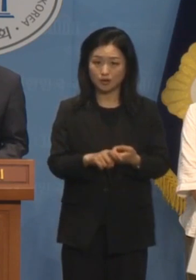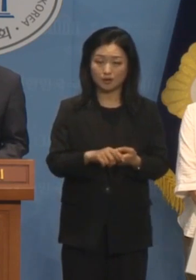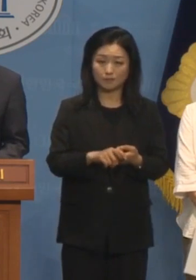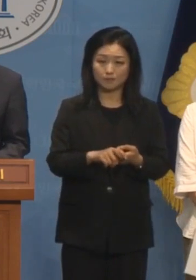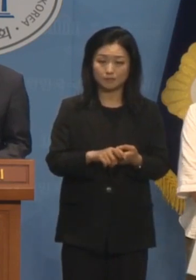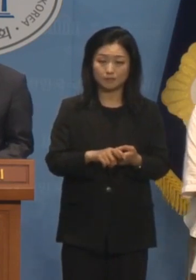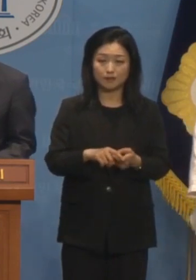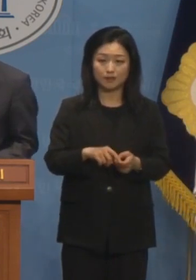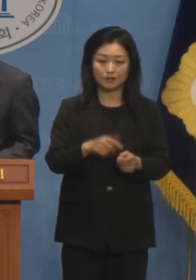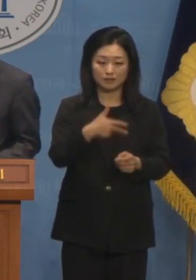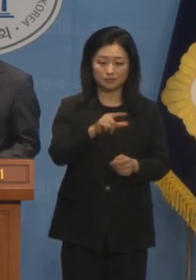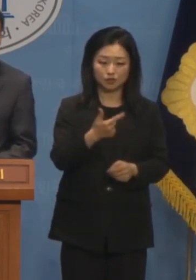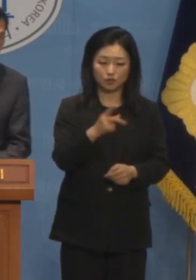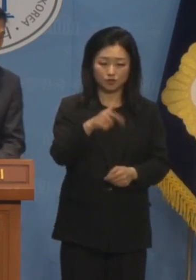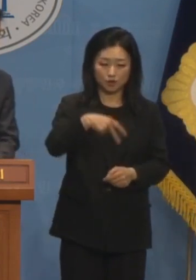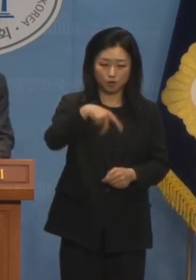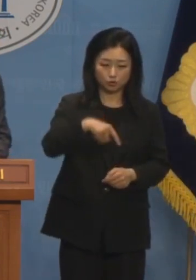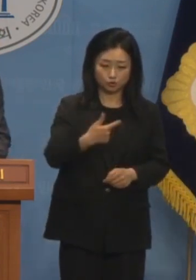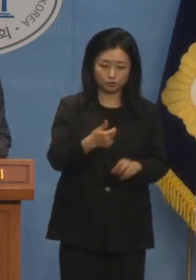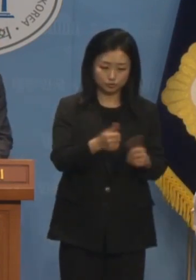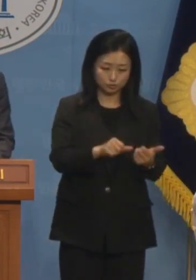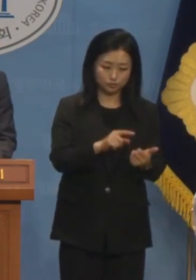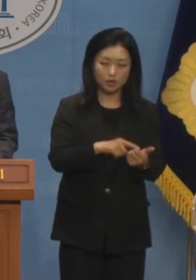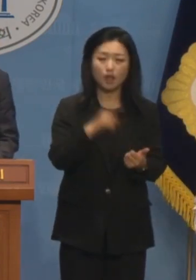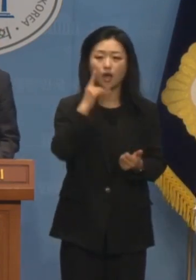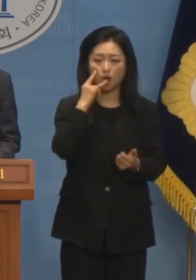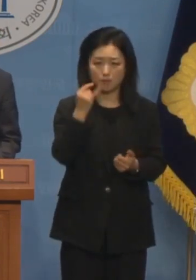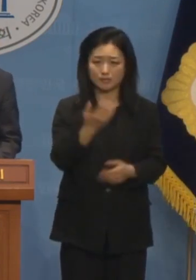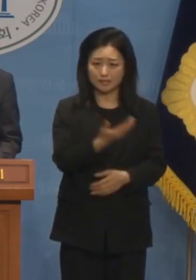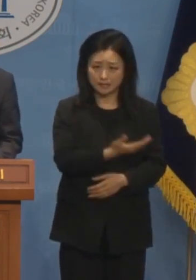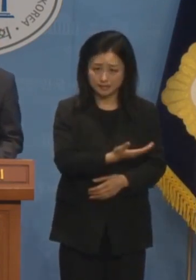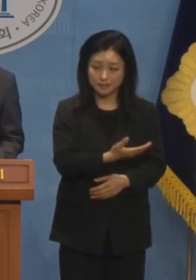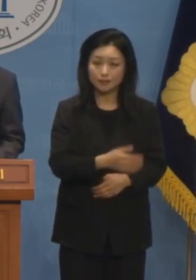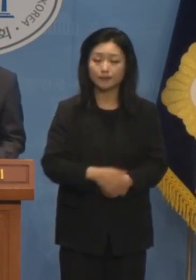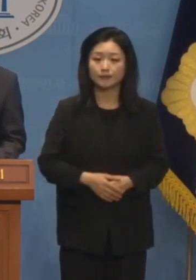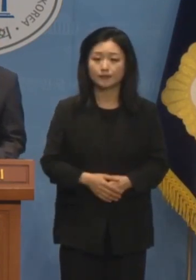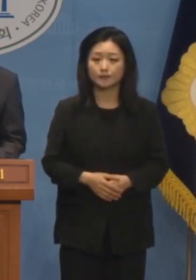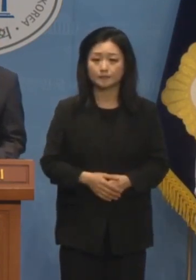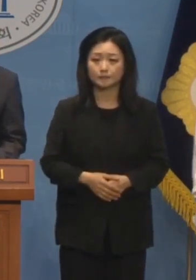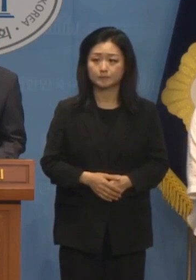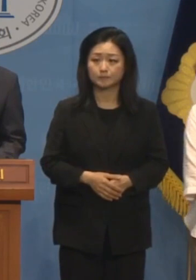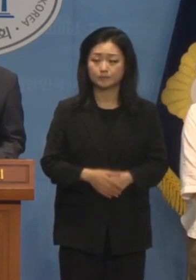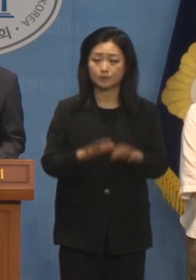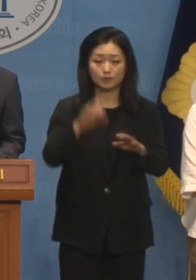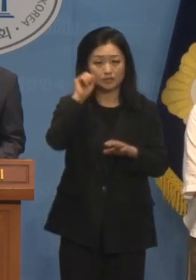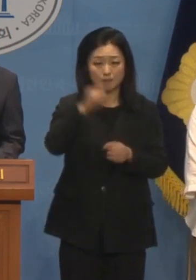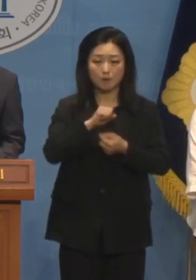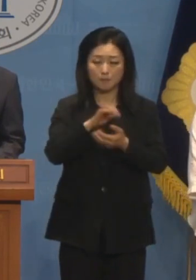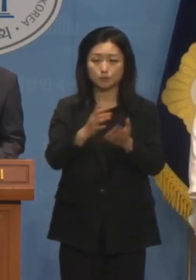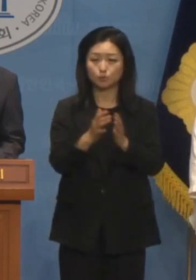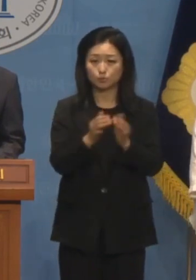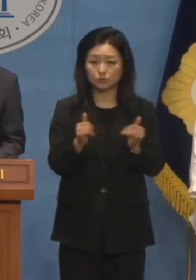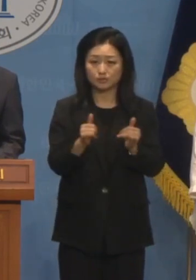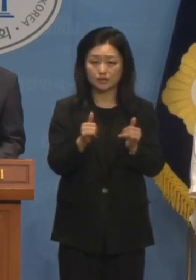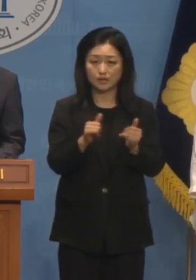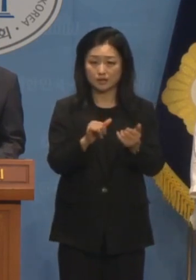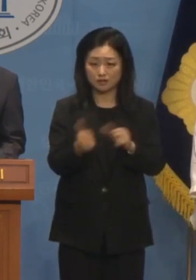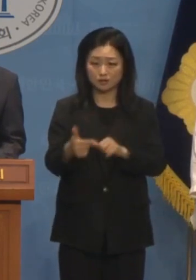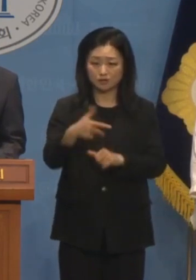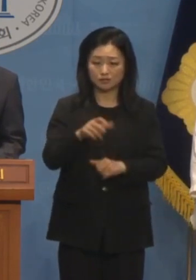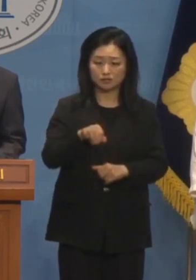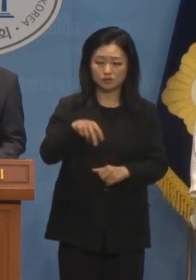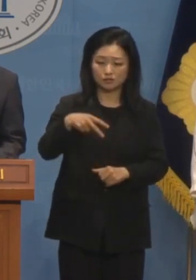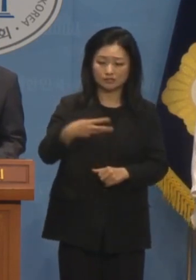씨 어머니신 박미수 님입니다. 다음은 새벽배송 노동자 고 정슬기